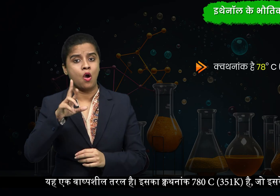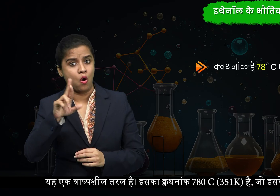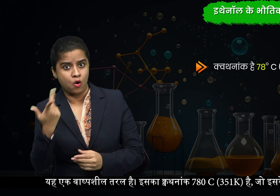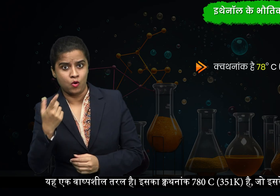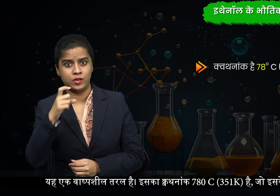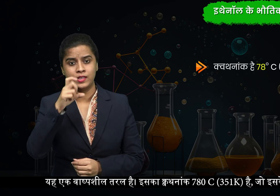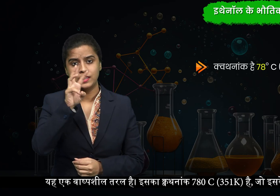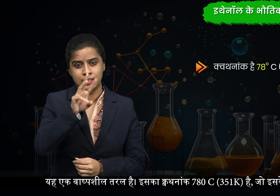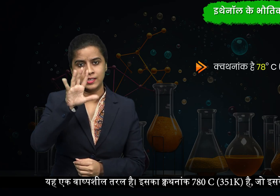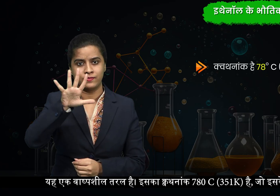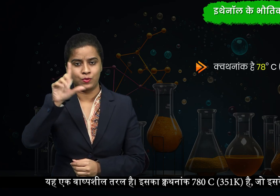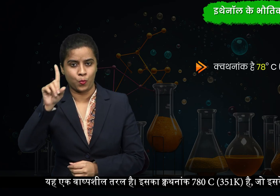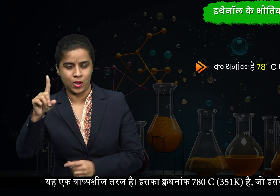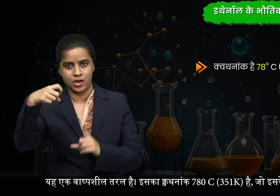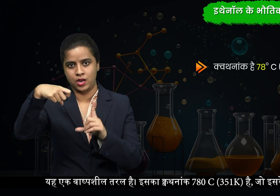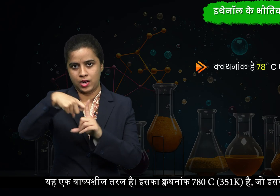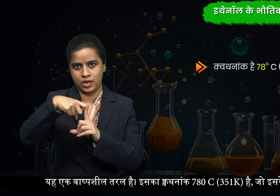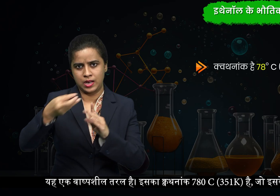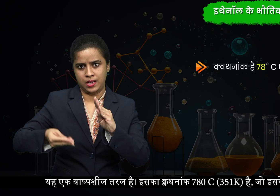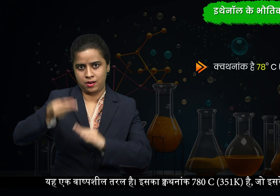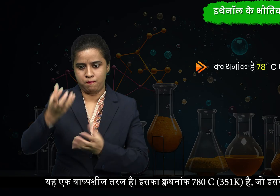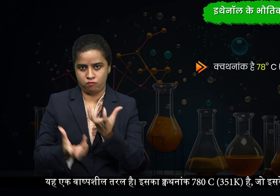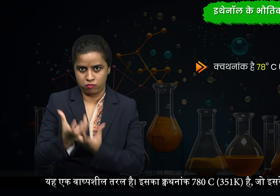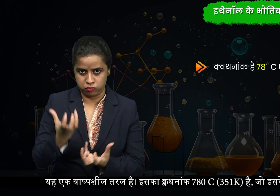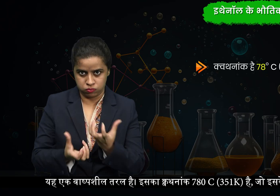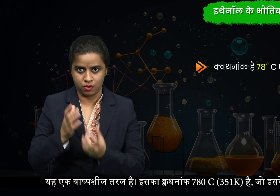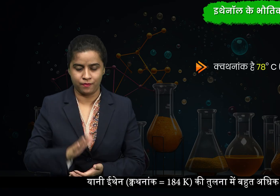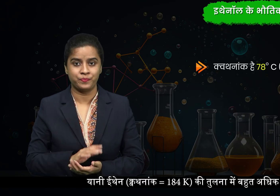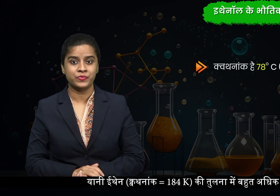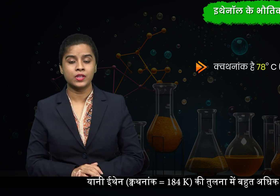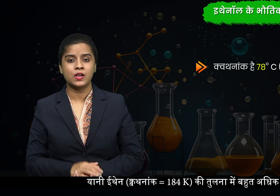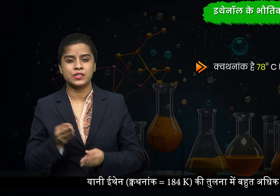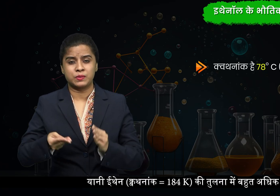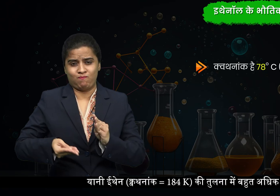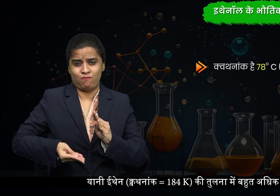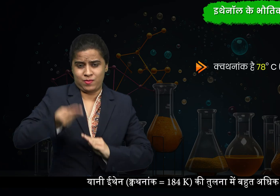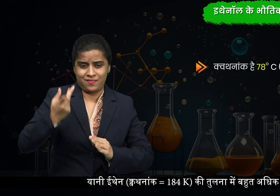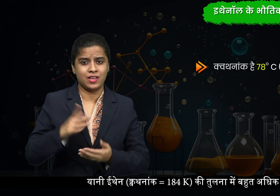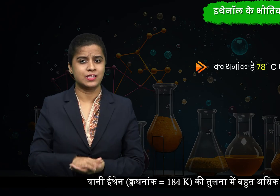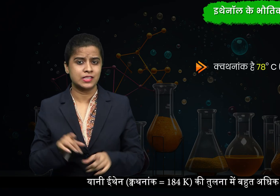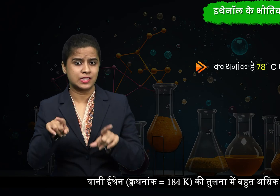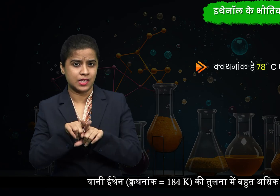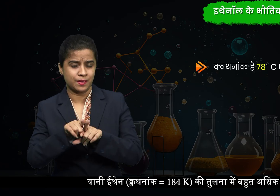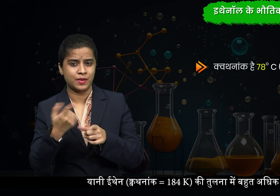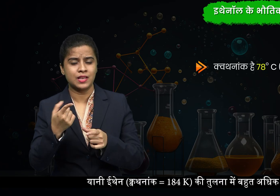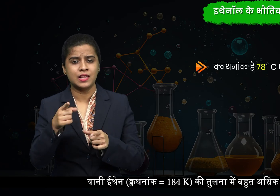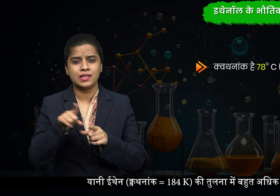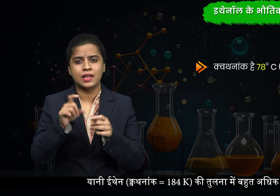351 है जो इसके संगत एल्केन यानी इथेन